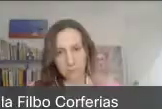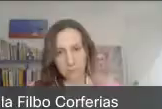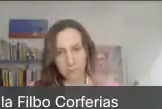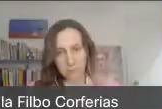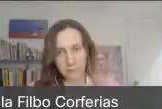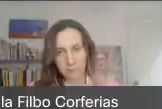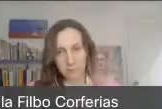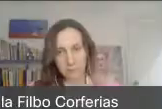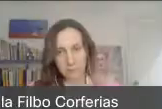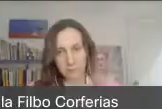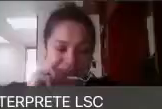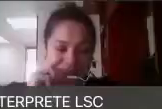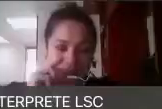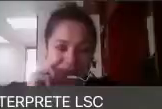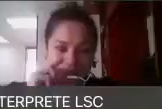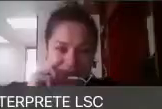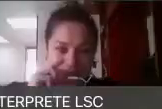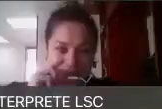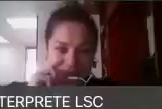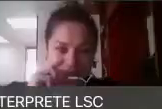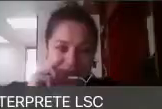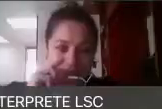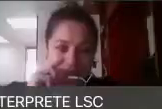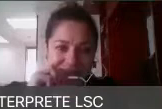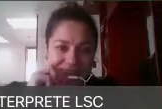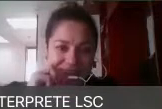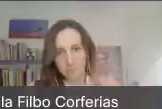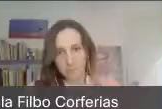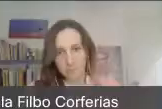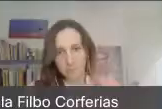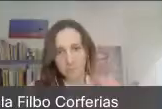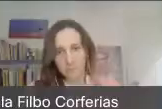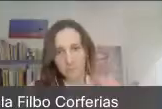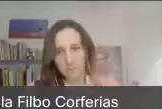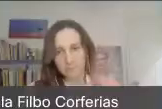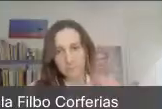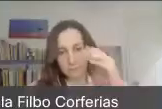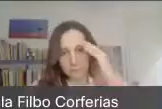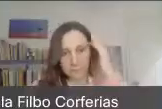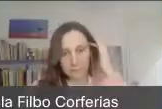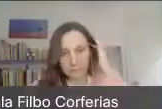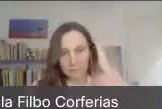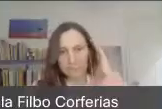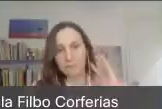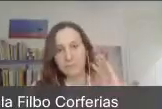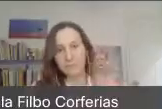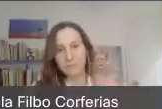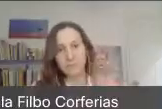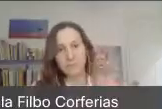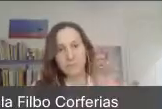Envías las preguntas que tengas, las envías a Cindy. Y Cindy las interpreta en lengua de señas para ti.